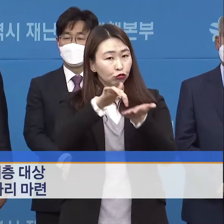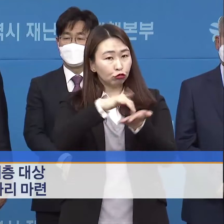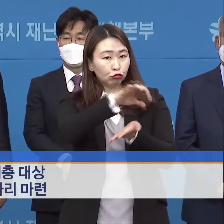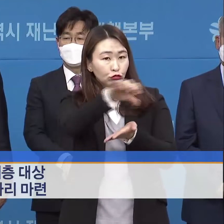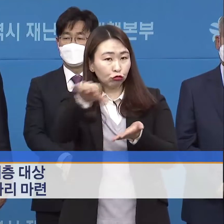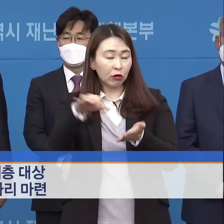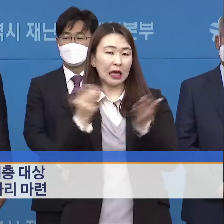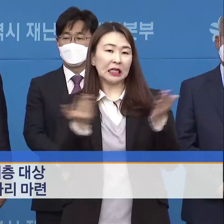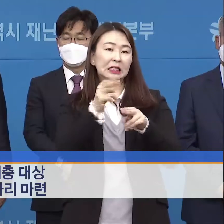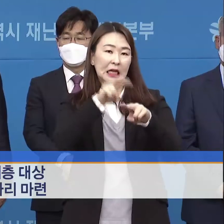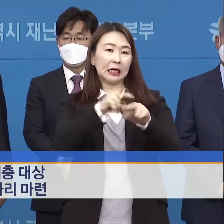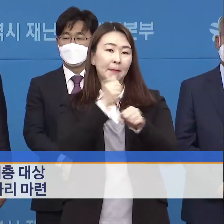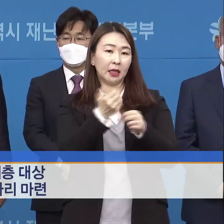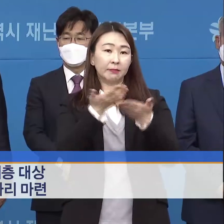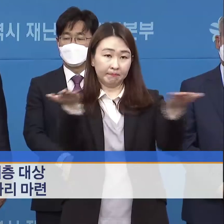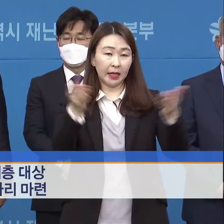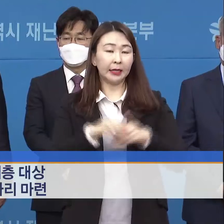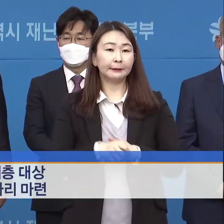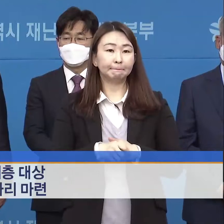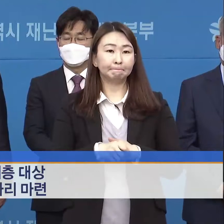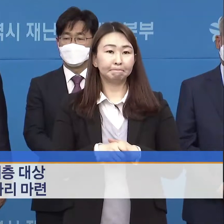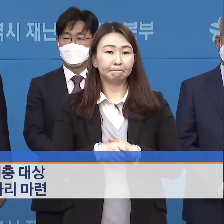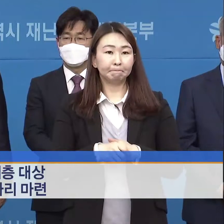일자리를 마련하겠습니다.